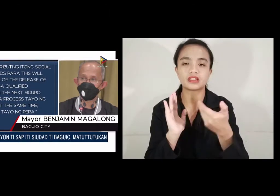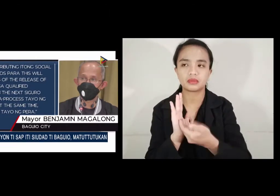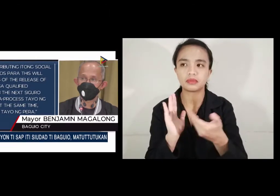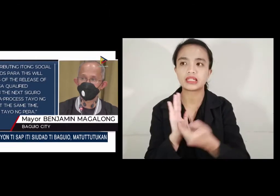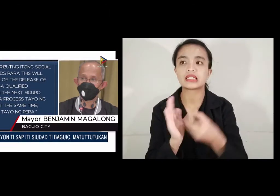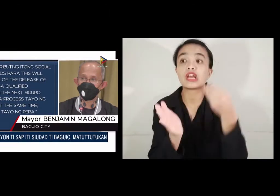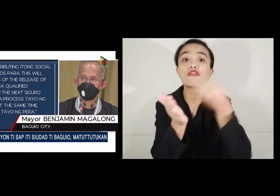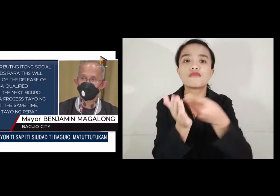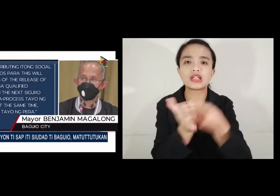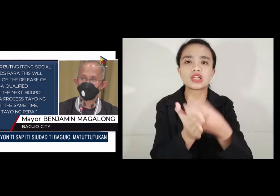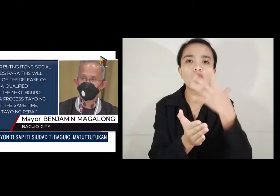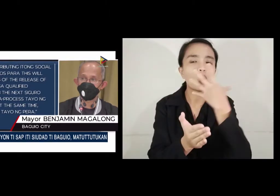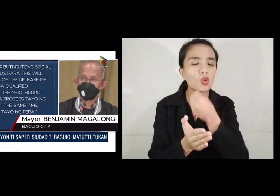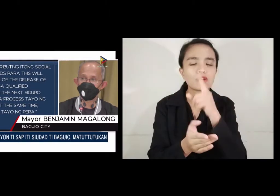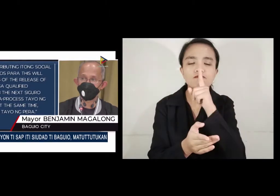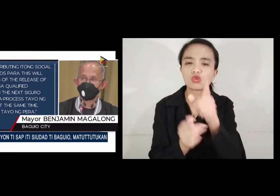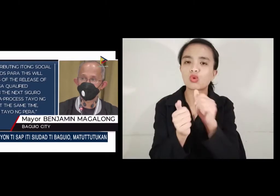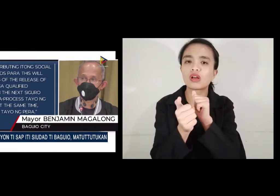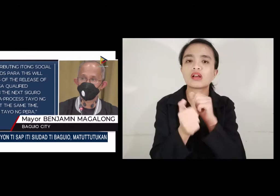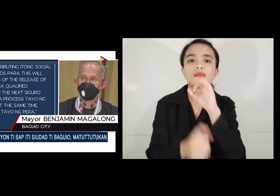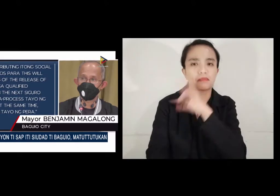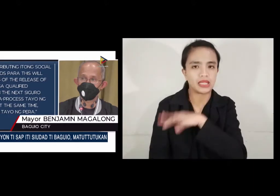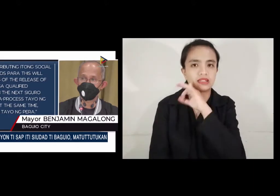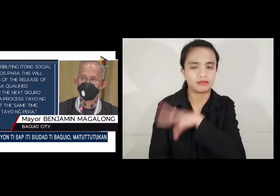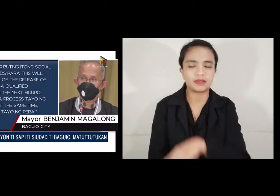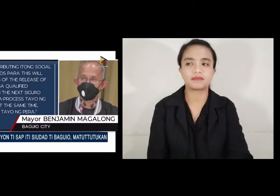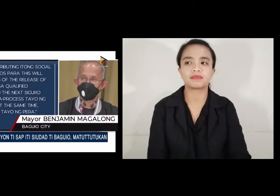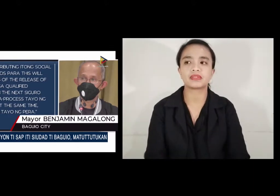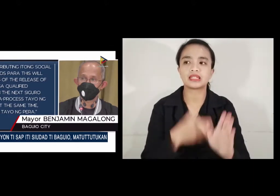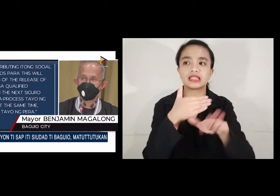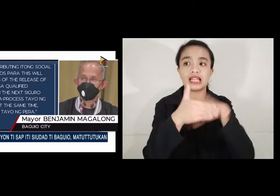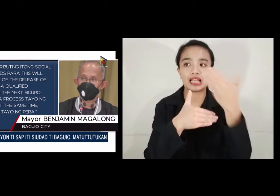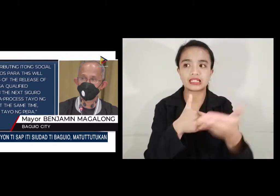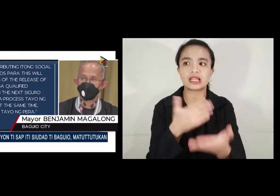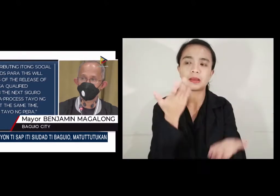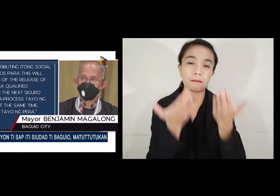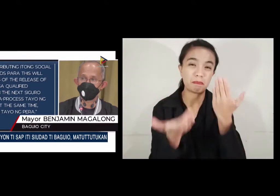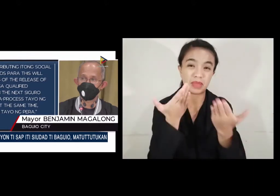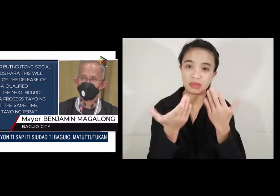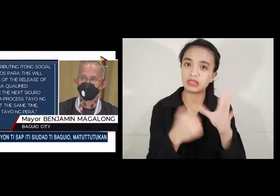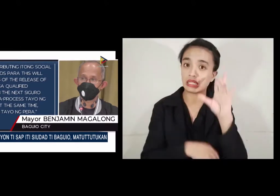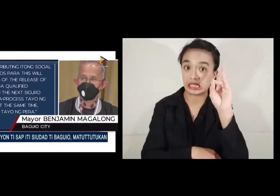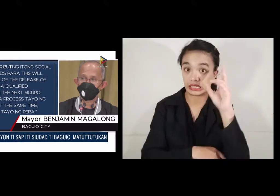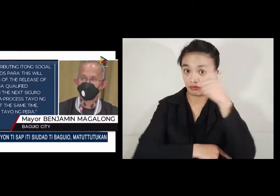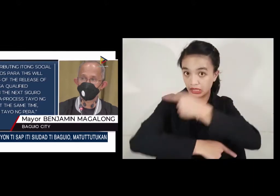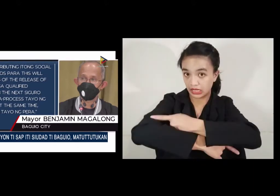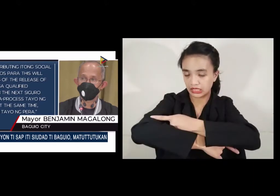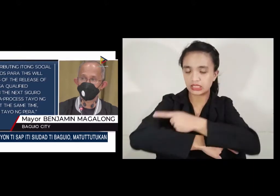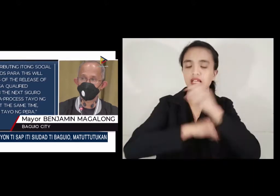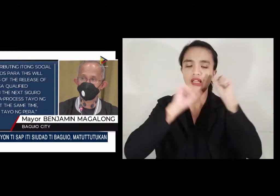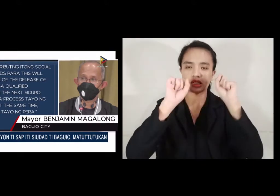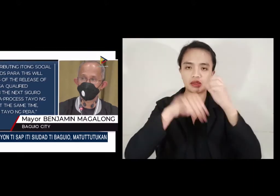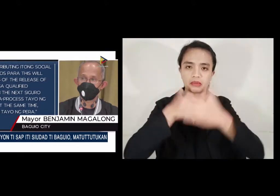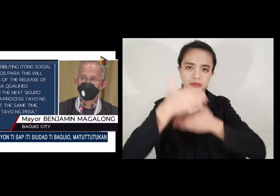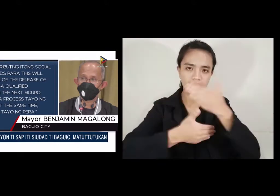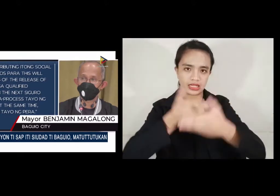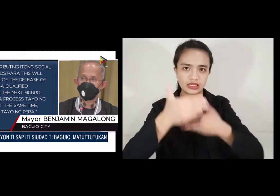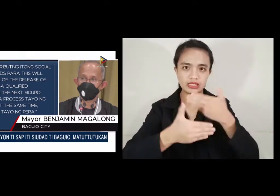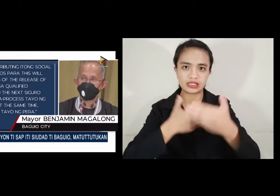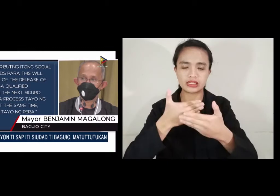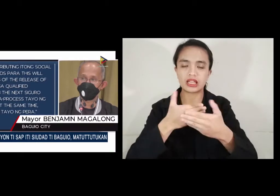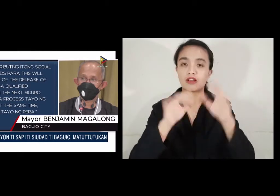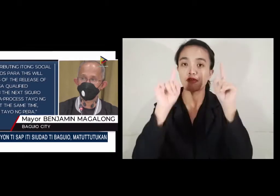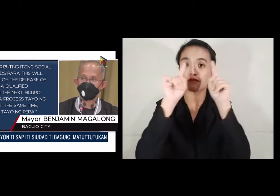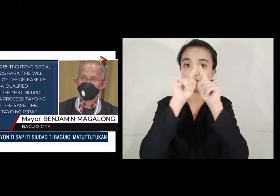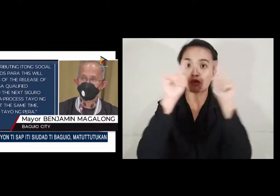of funds para sa mga qualified beneficiaries. So in the next siguro 7 days, nagpo-process tayo